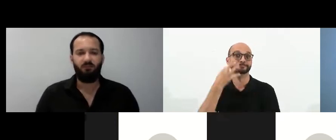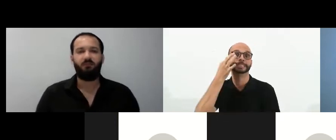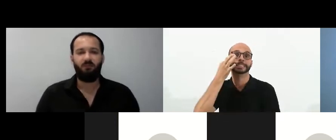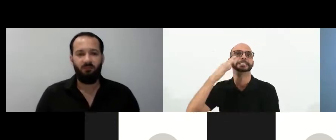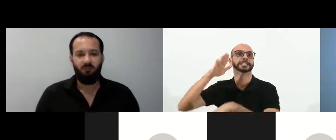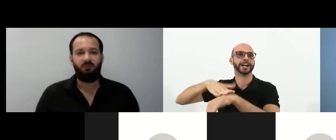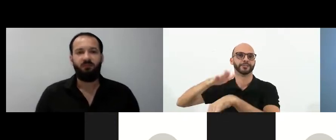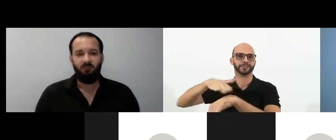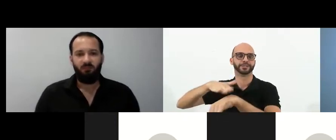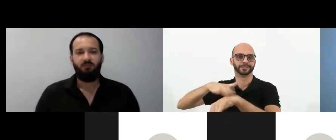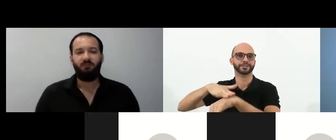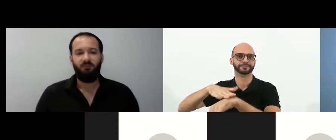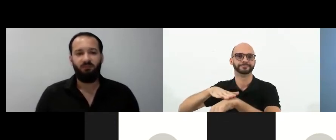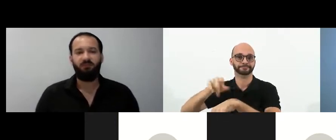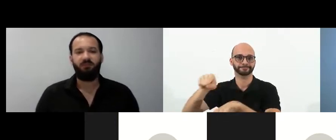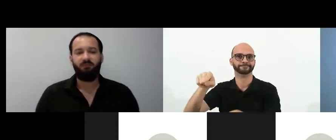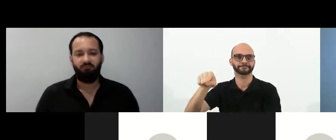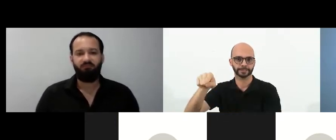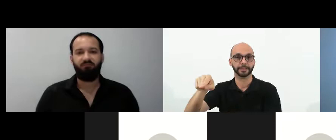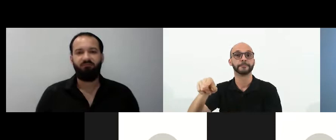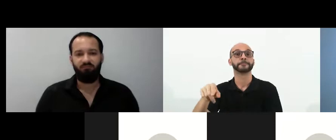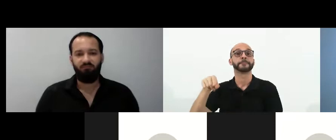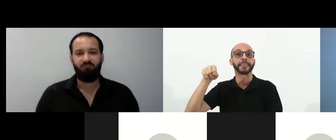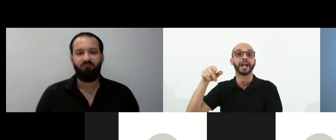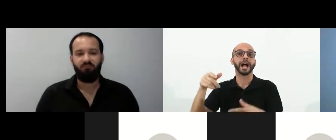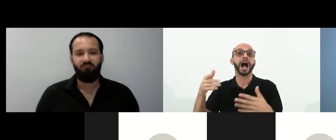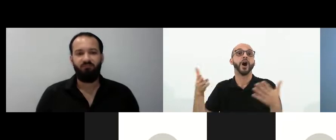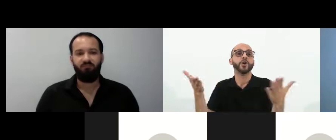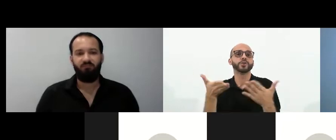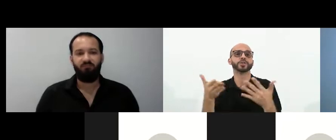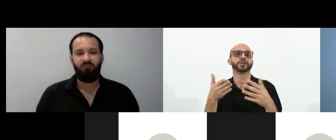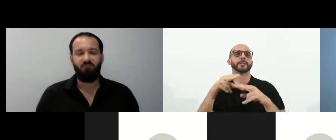maioria das aulas são ao vivo, né? Elas precisam ser assistidas.